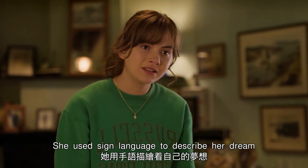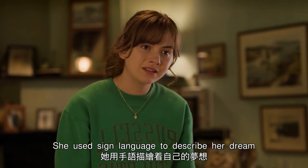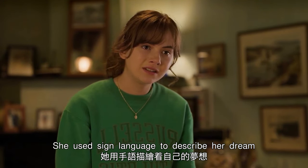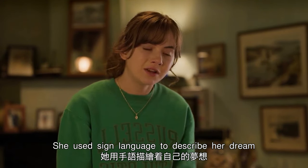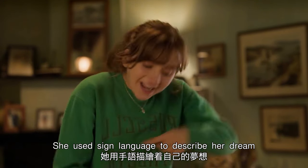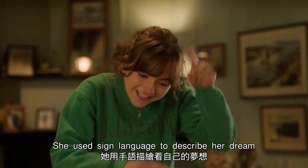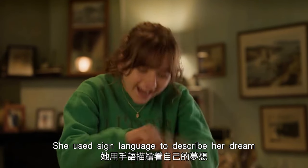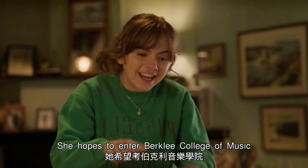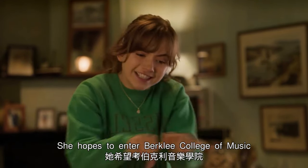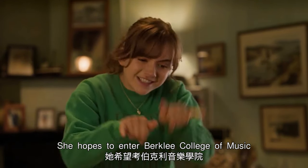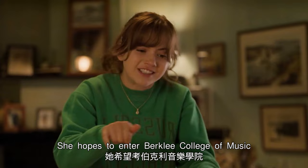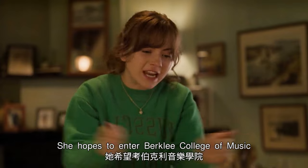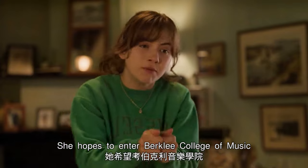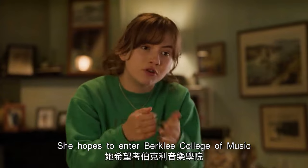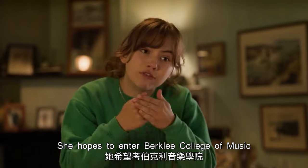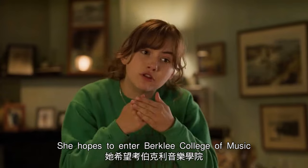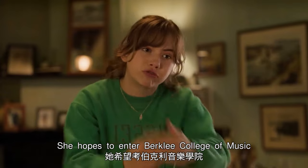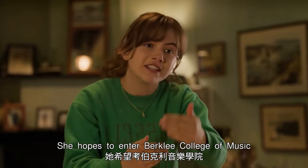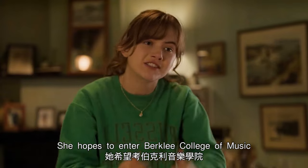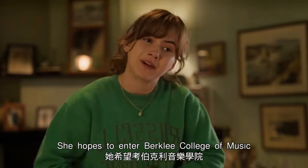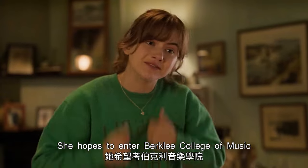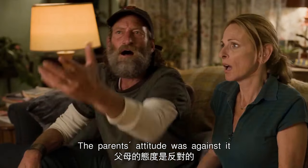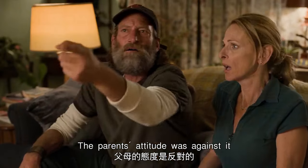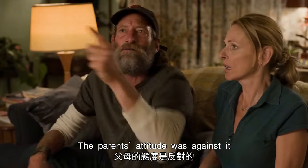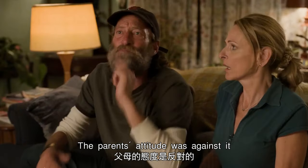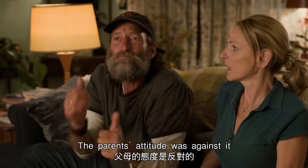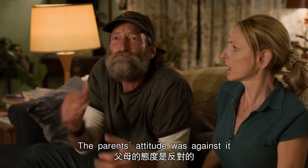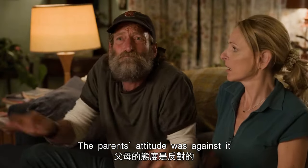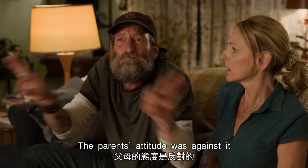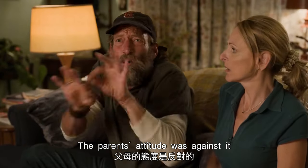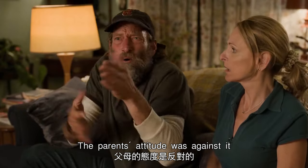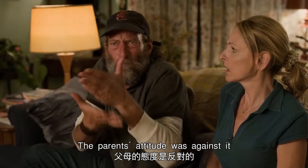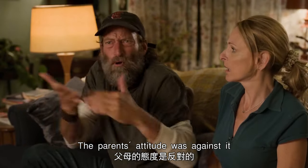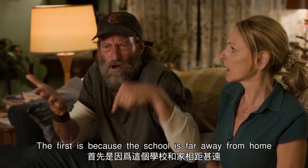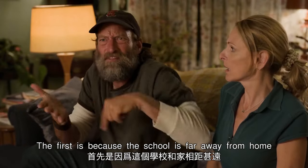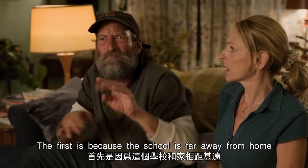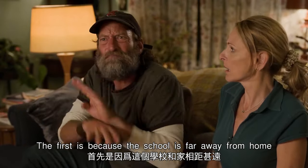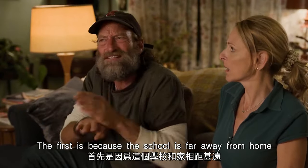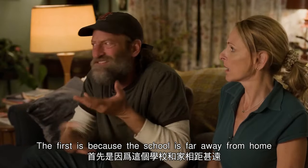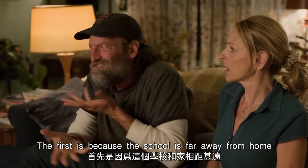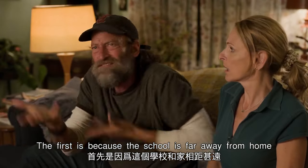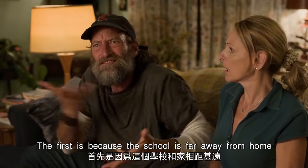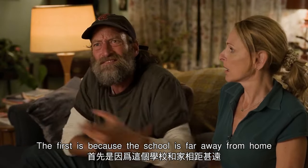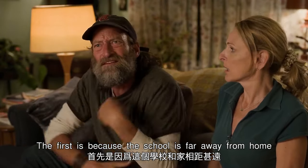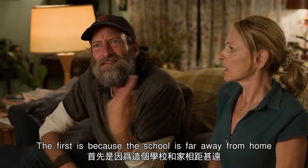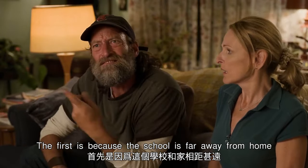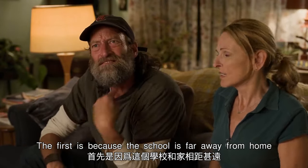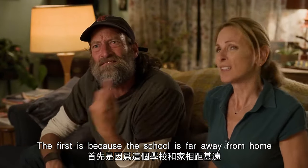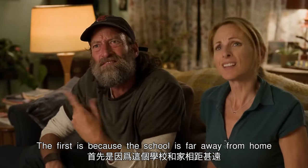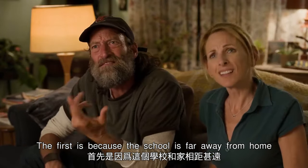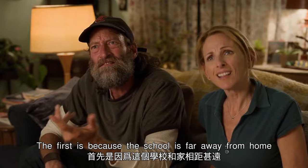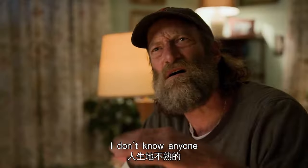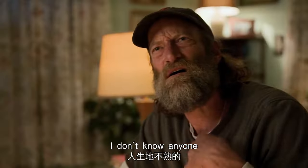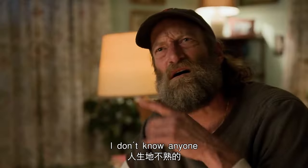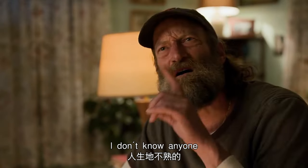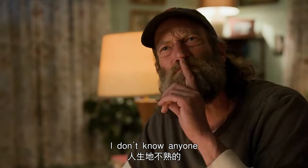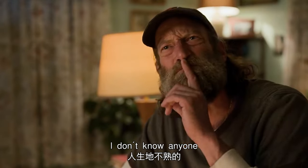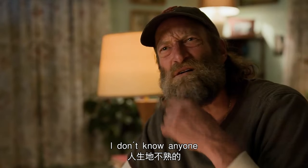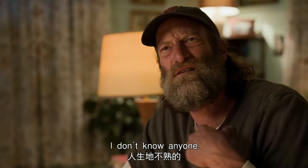绘着自己的梦想她希望考博科利音乐学院父母的态度是反对的首先是因为这个学校和家相聚甚远人生地不熟的